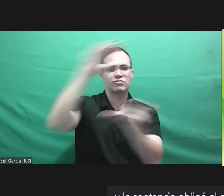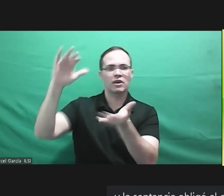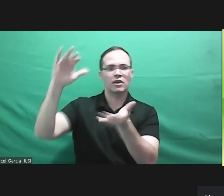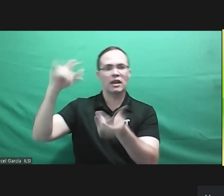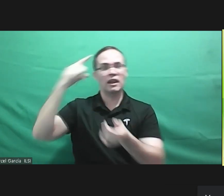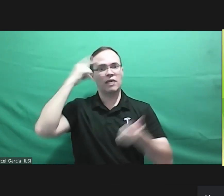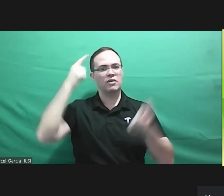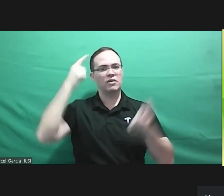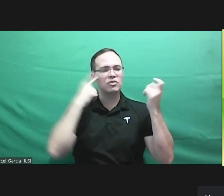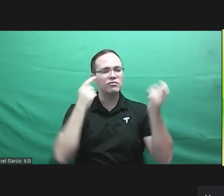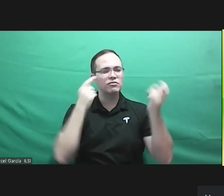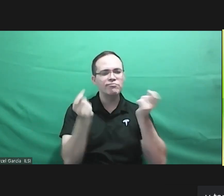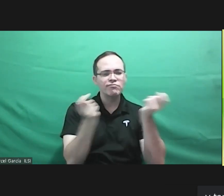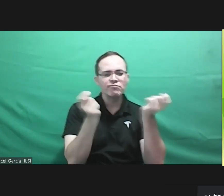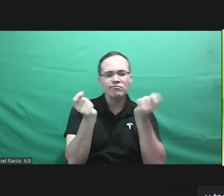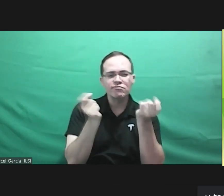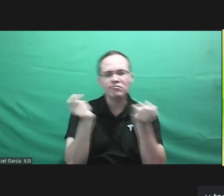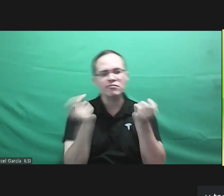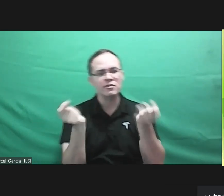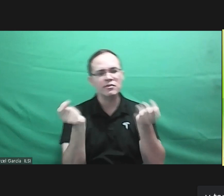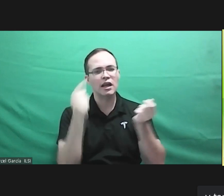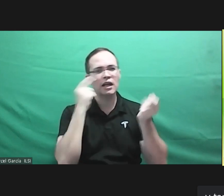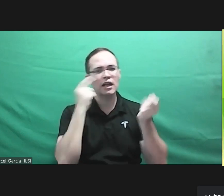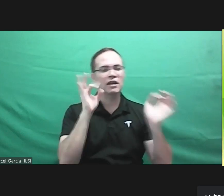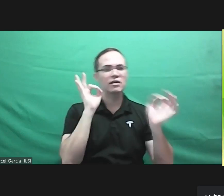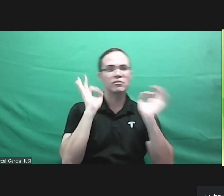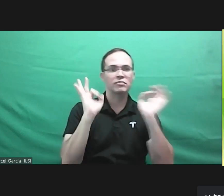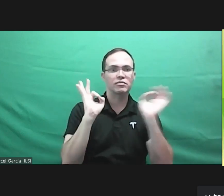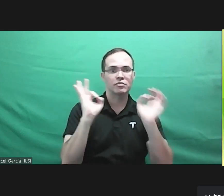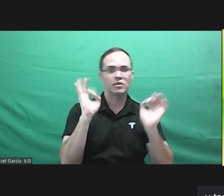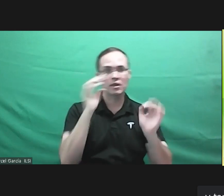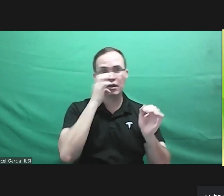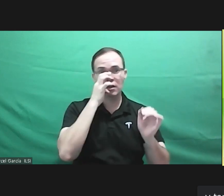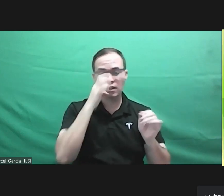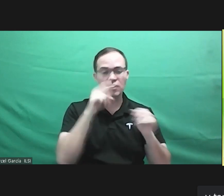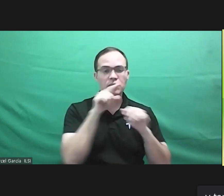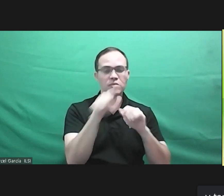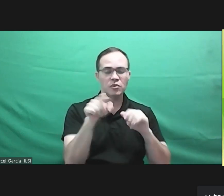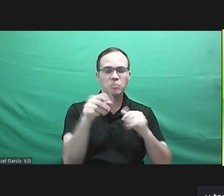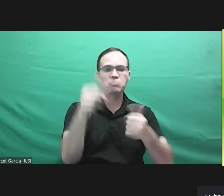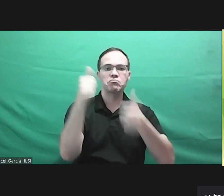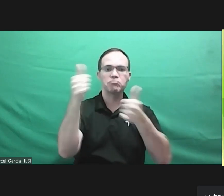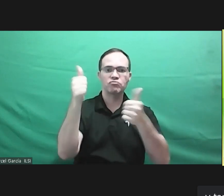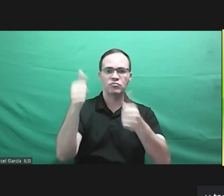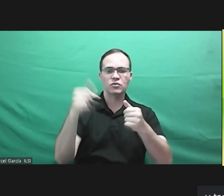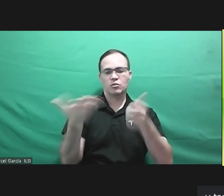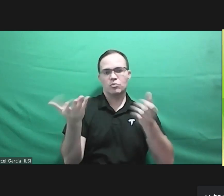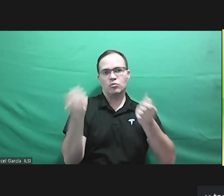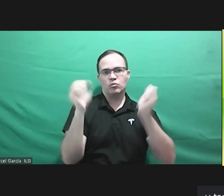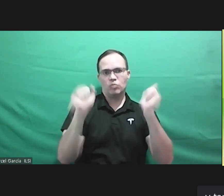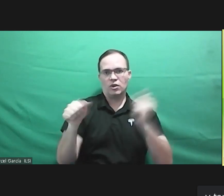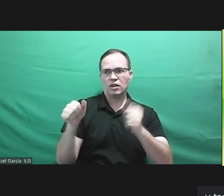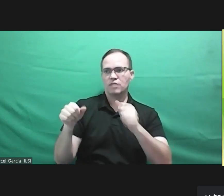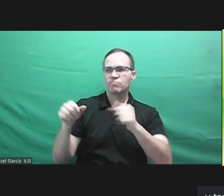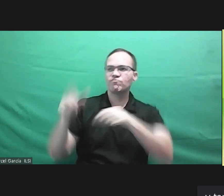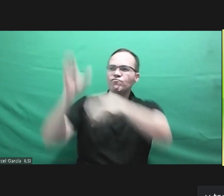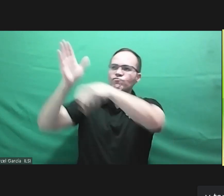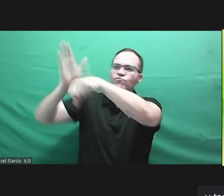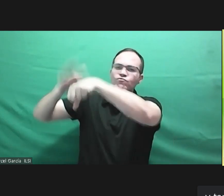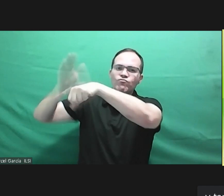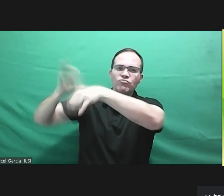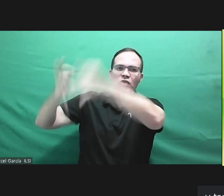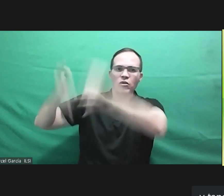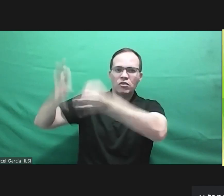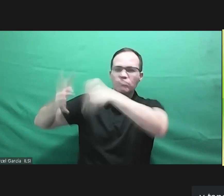algunas complejidades adicionales, pero sí es una herramienta que se puede tener en cuenta, sobre todo cuando vemos que hay estados reticentes a